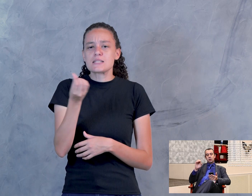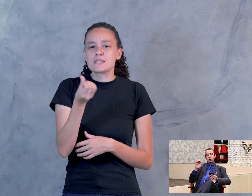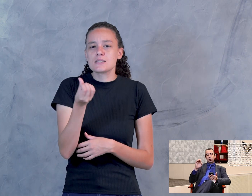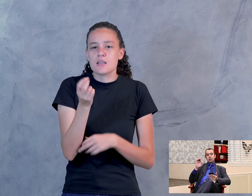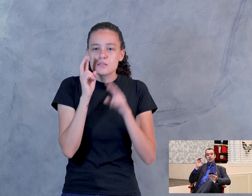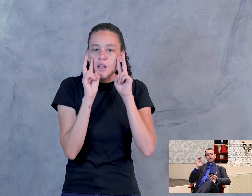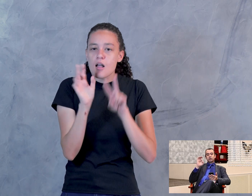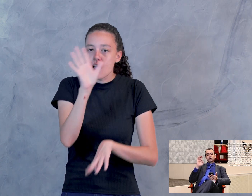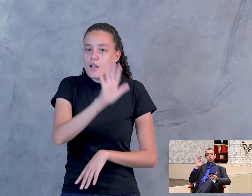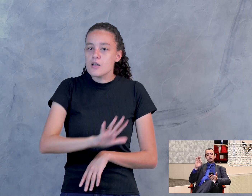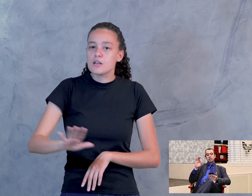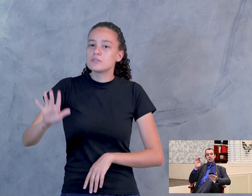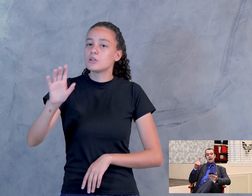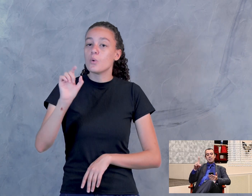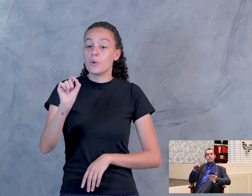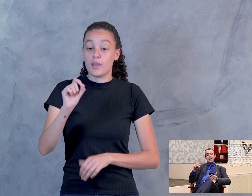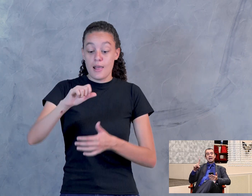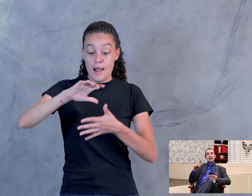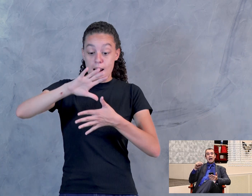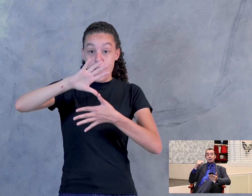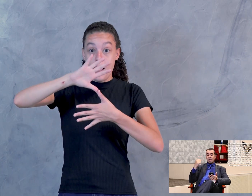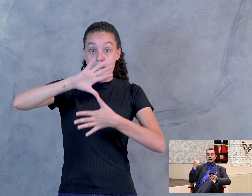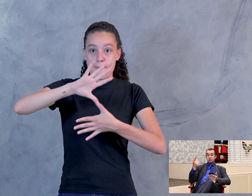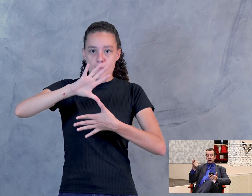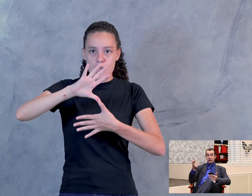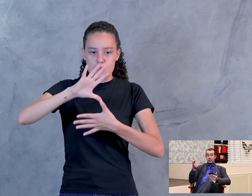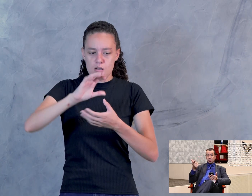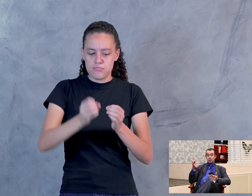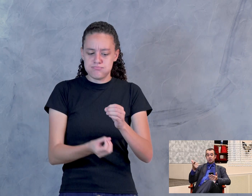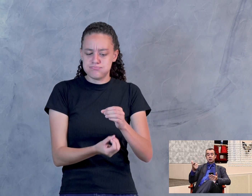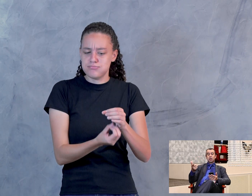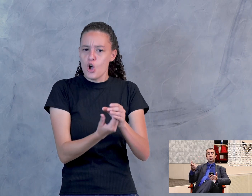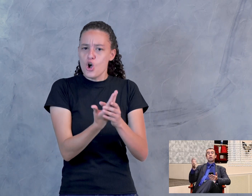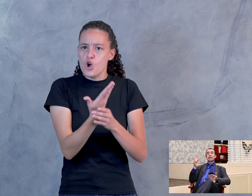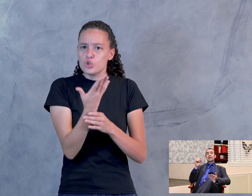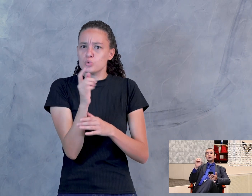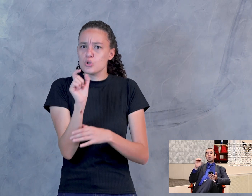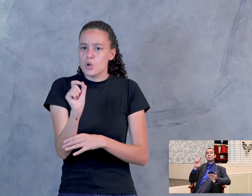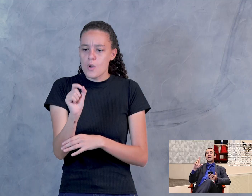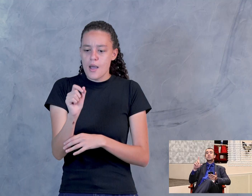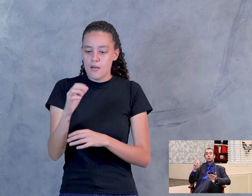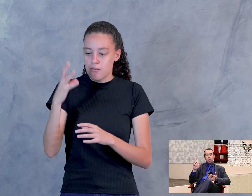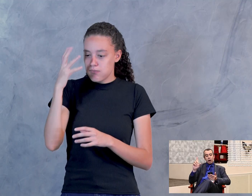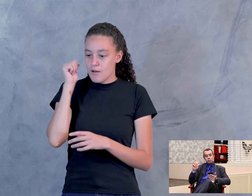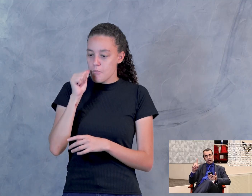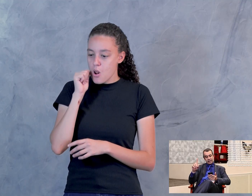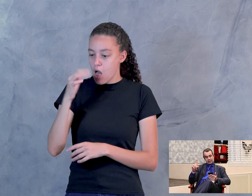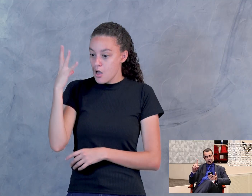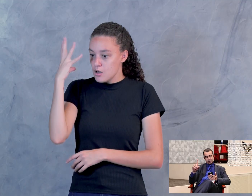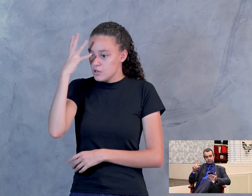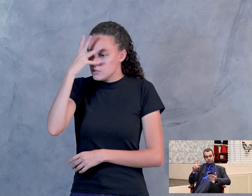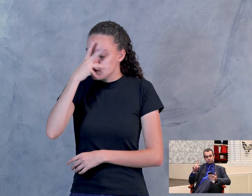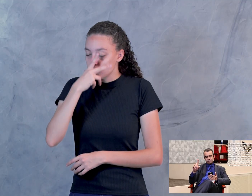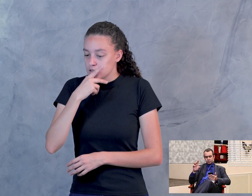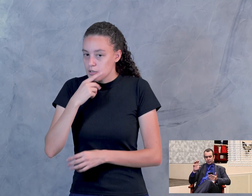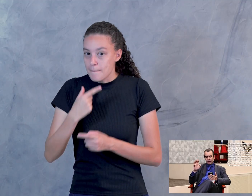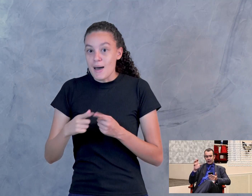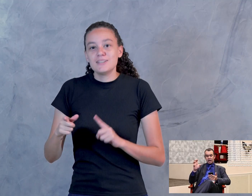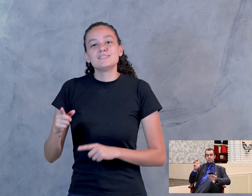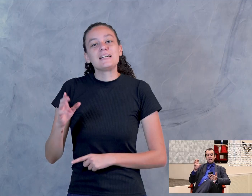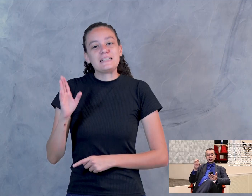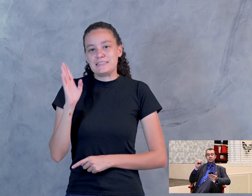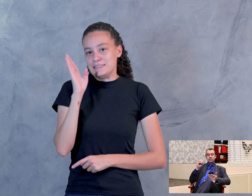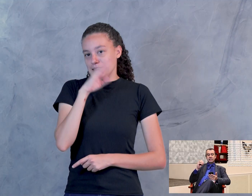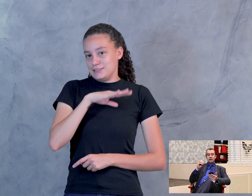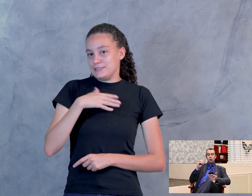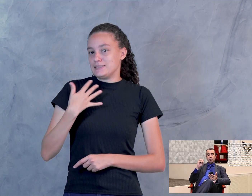visão: levantou-se na América a mais bela e, no entanto, a mais cruel mulher.